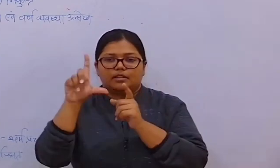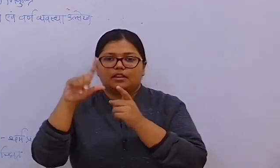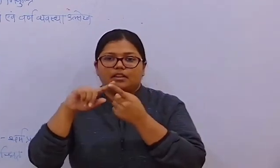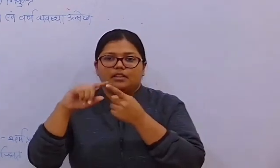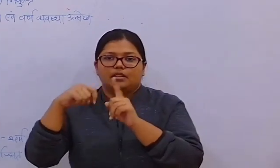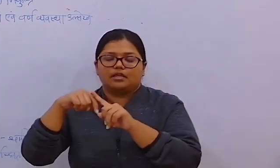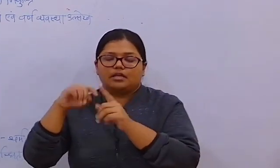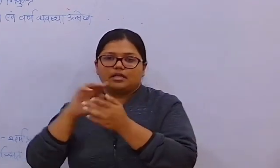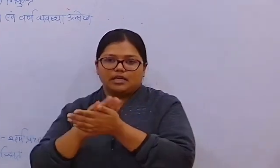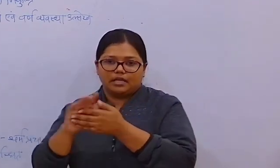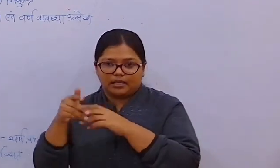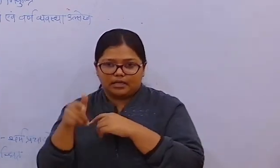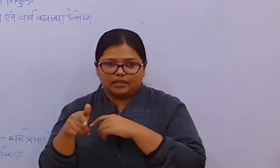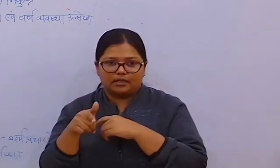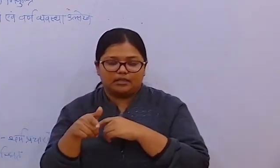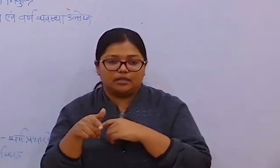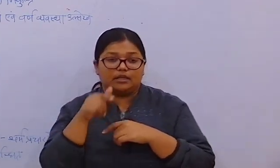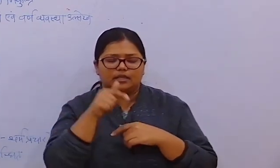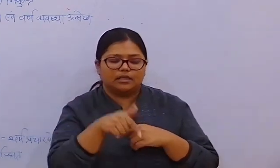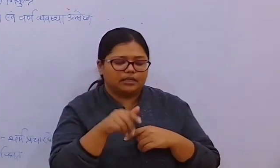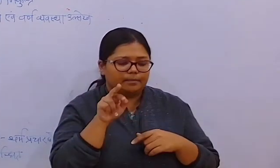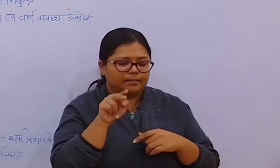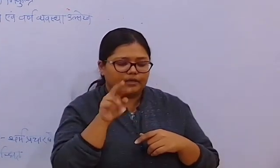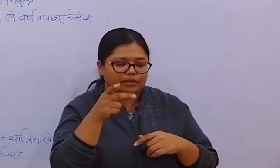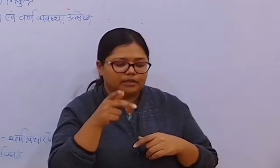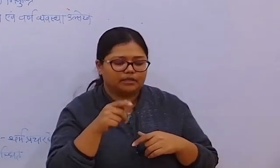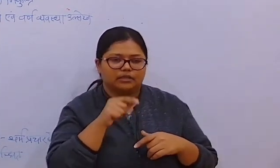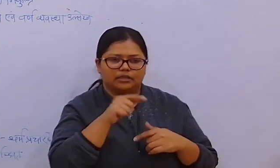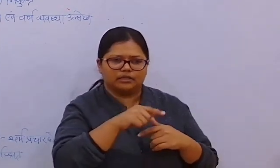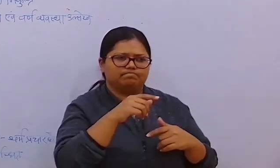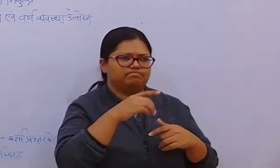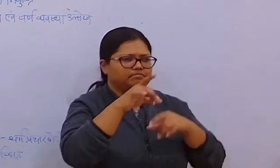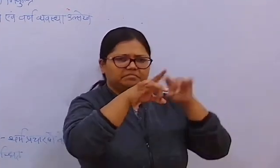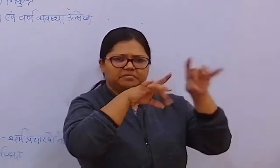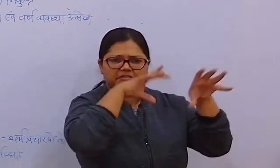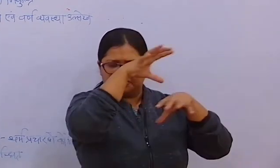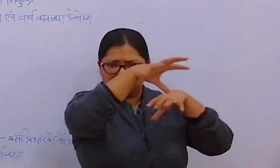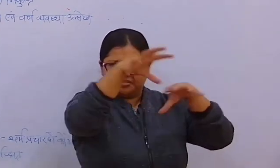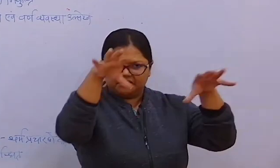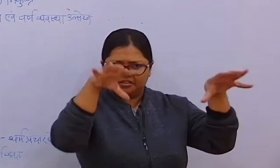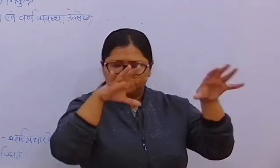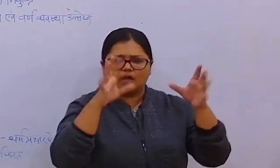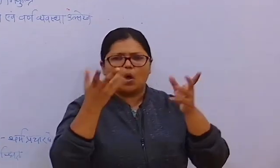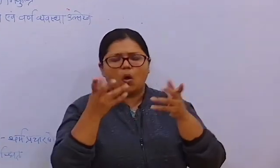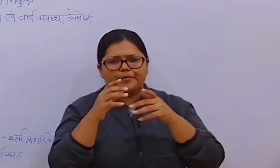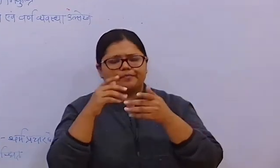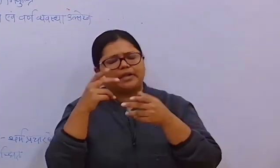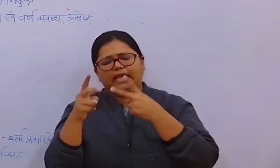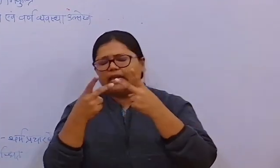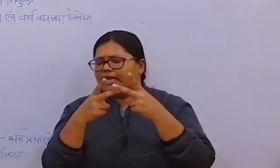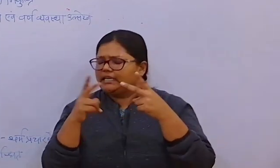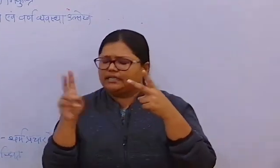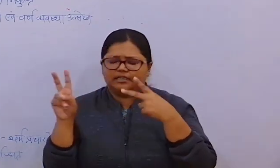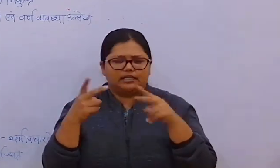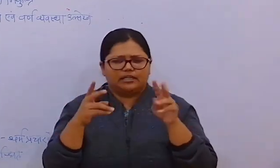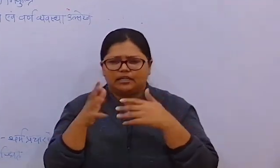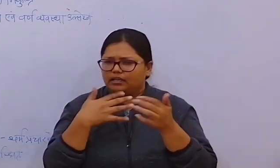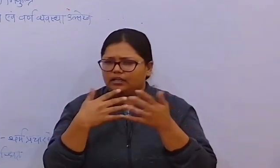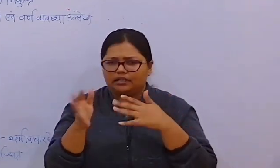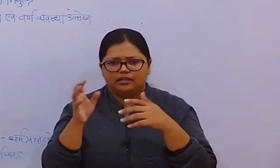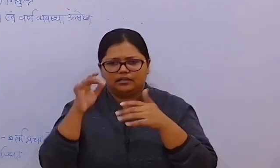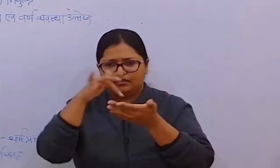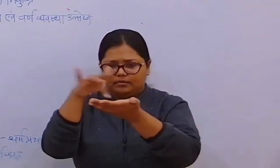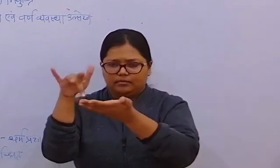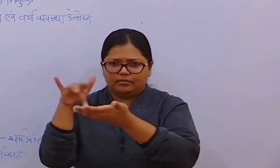में या किसी विशेष स्थान में क्या किया जाता है, स्थापित किया जाता है। क्लियर हुआ, स्तंभ लेख का मतलब होता है एक